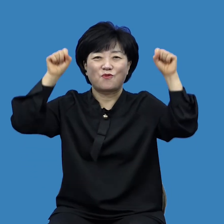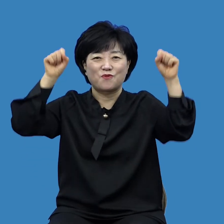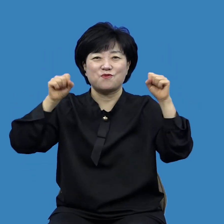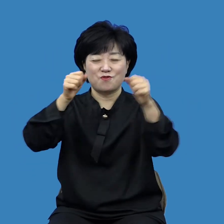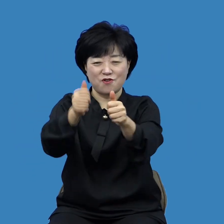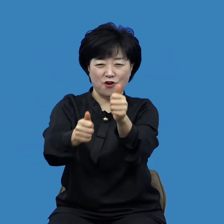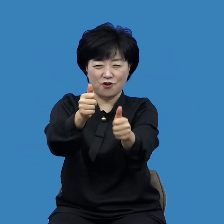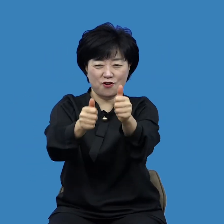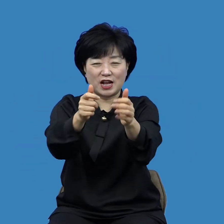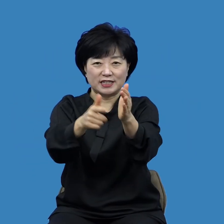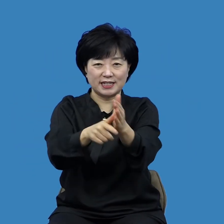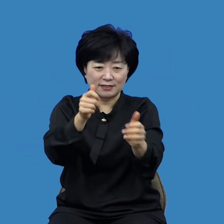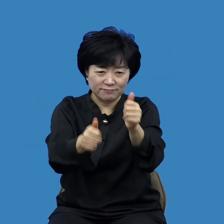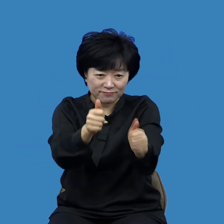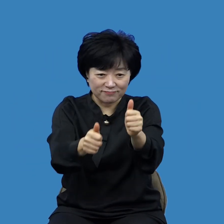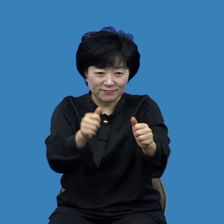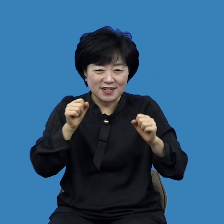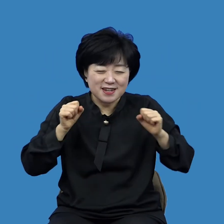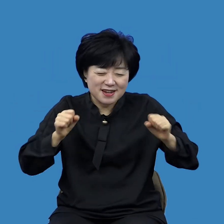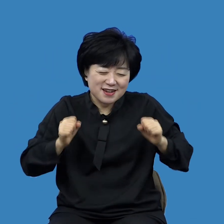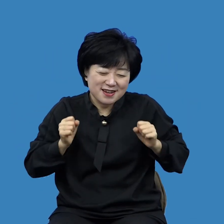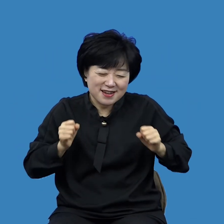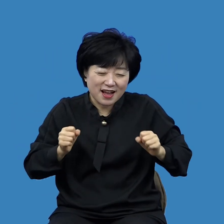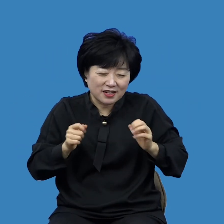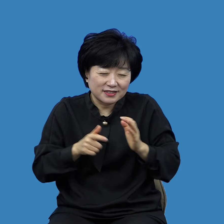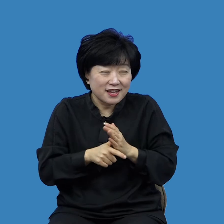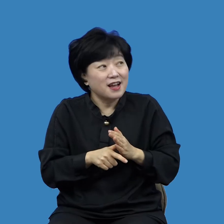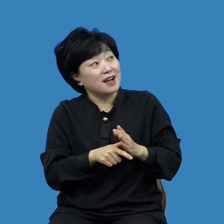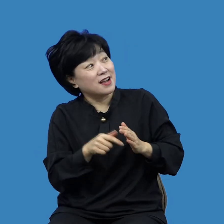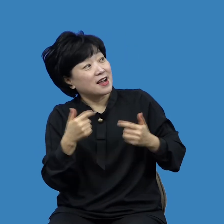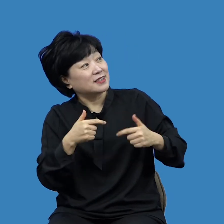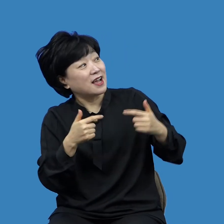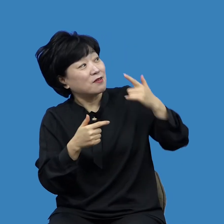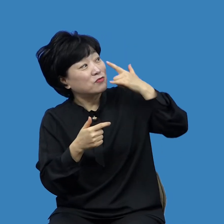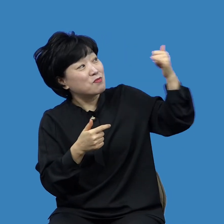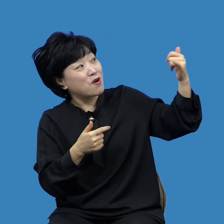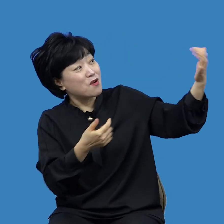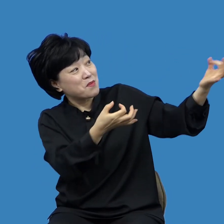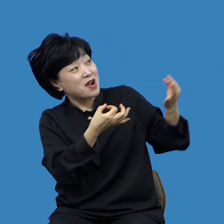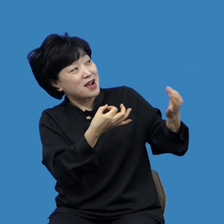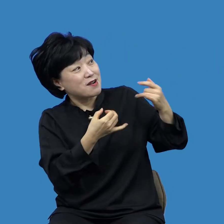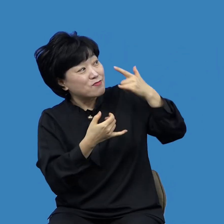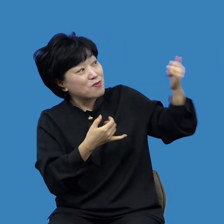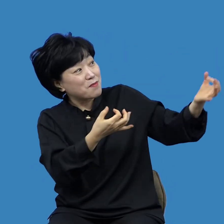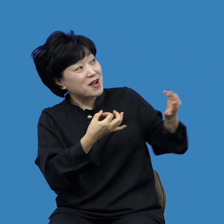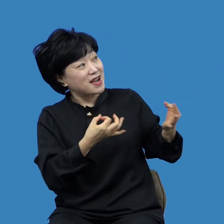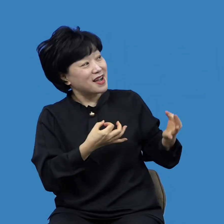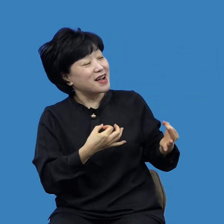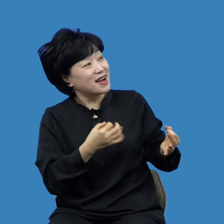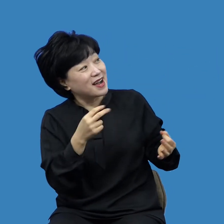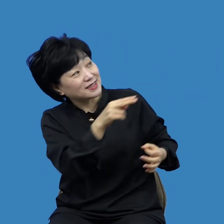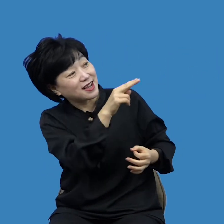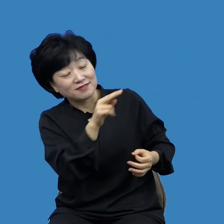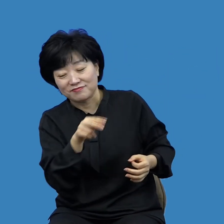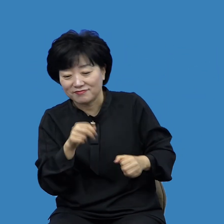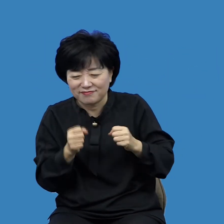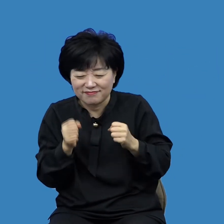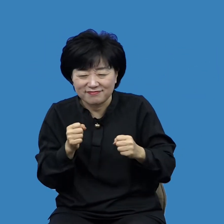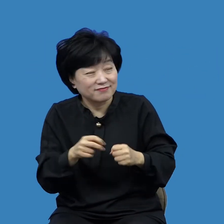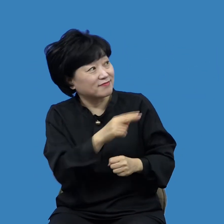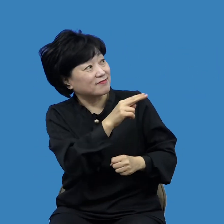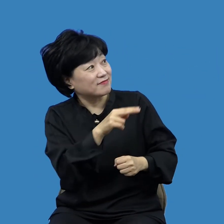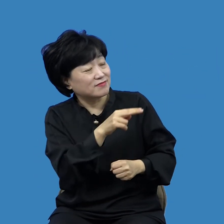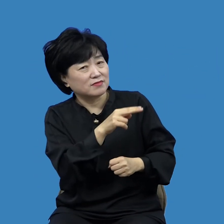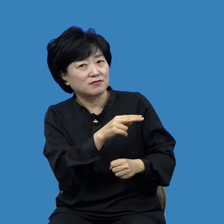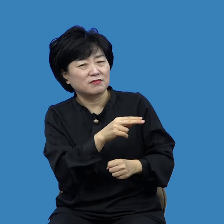때 항상 뛰면서 어디를 봐요? 관중석을 보잖아. 엄마 아빠가 날 지켜보고 있나, 이거 보잖아요. 근데 만약에 이제 엄마 아빠가 무슨